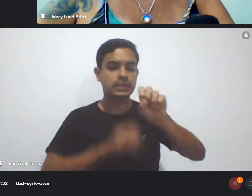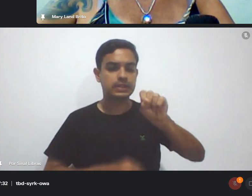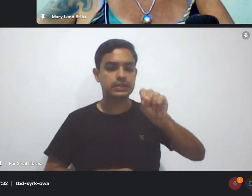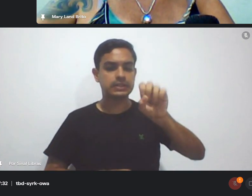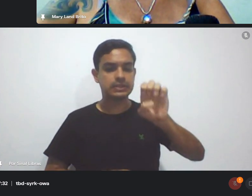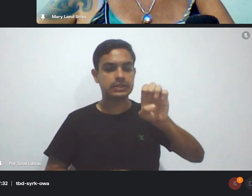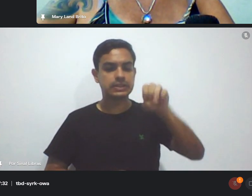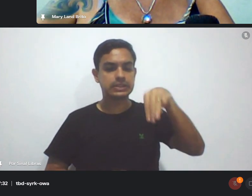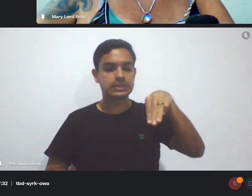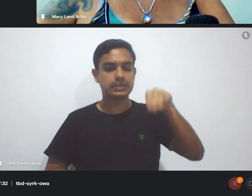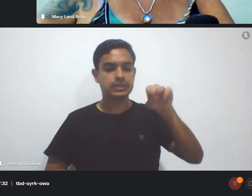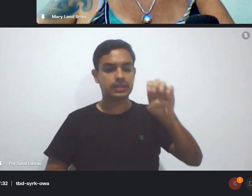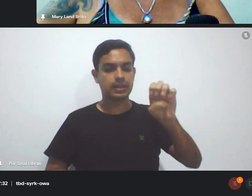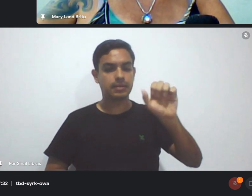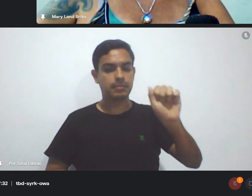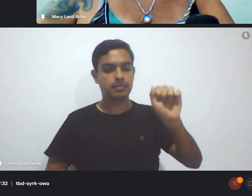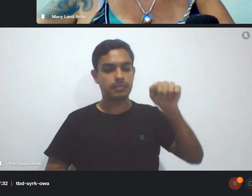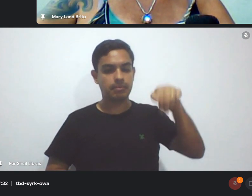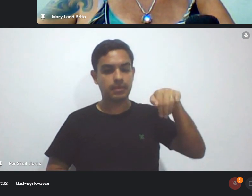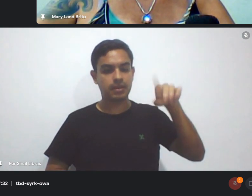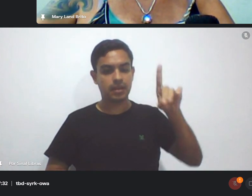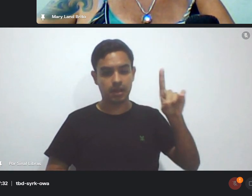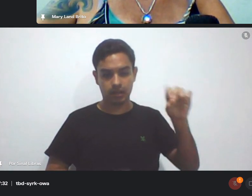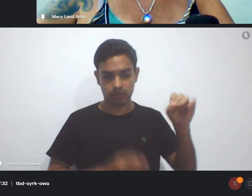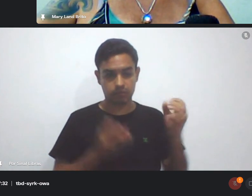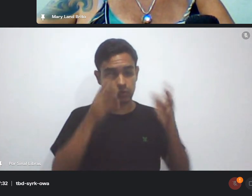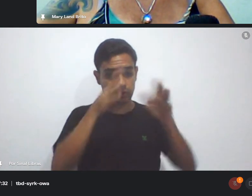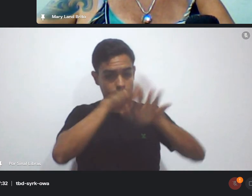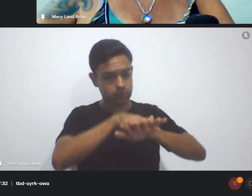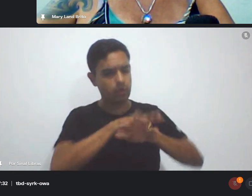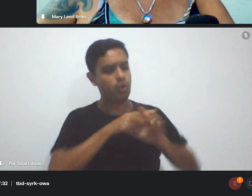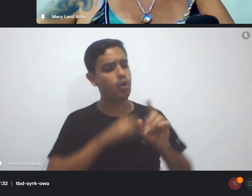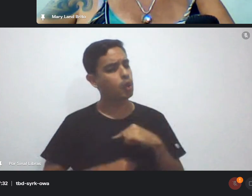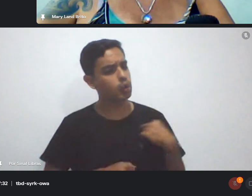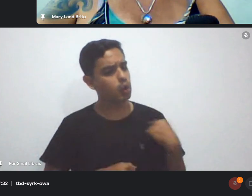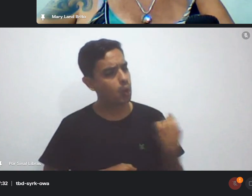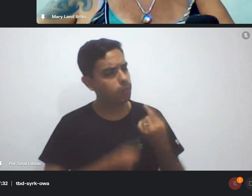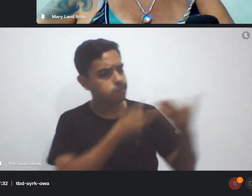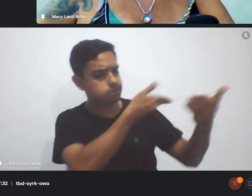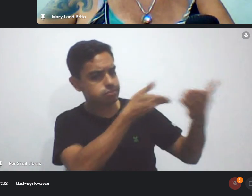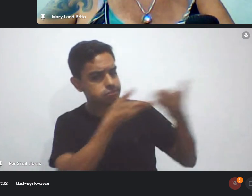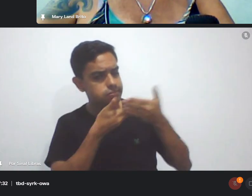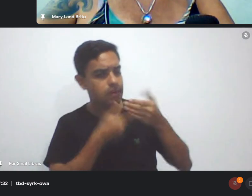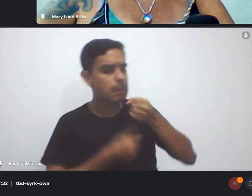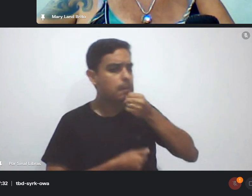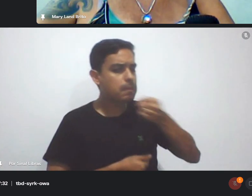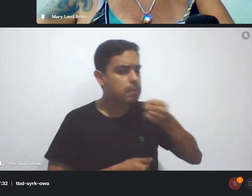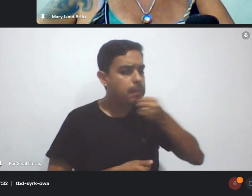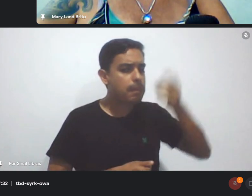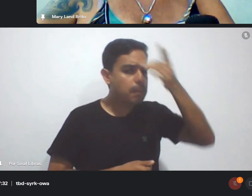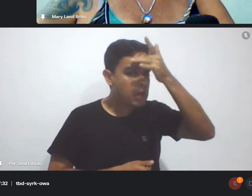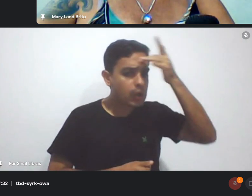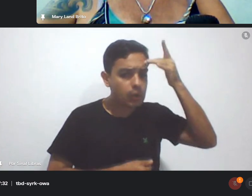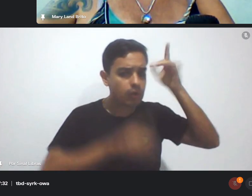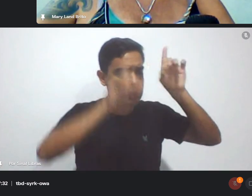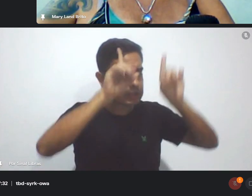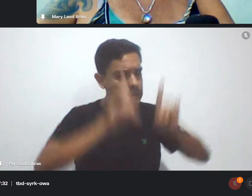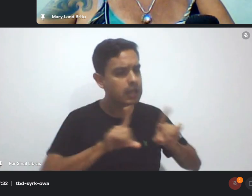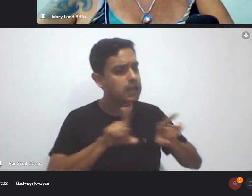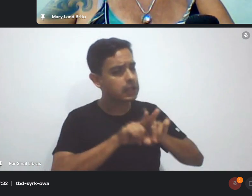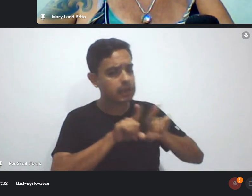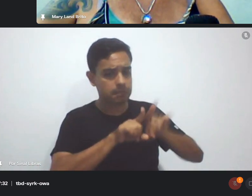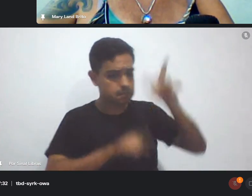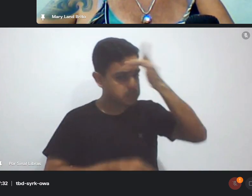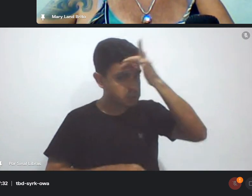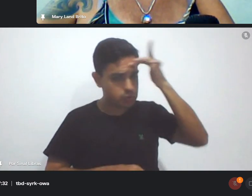ou sem deficiências, com e sem deficiências, tá? E temos outros projetos também. Inclusive, agora nós estamos realizando, iremos